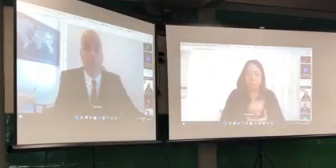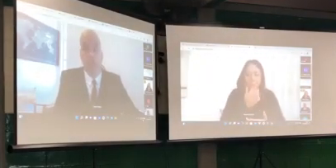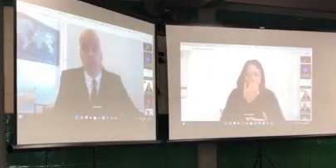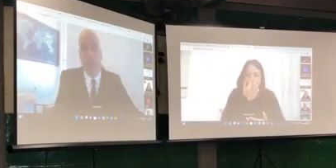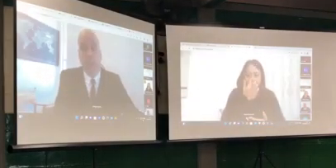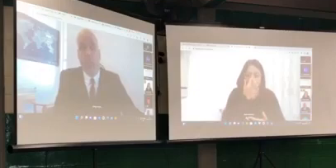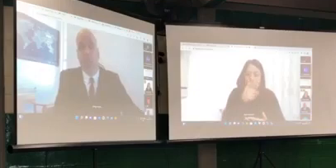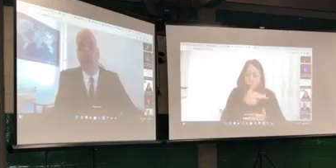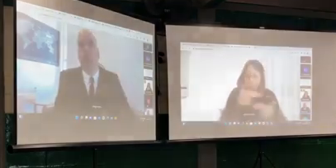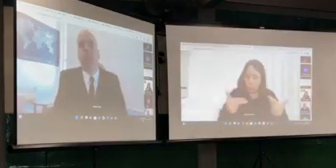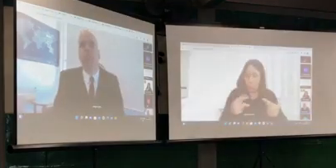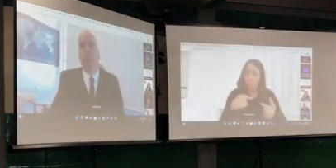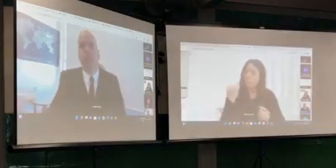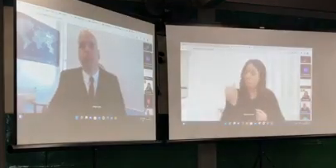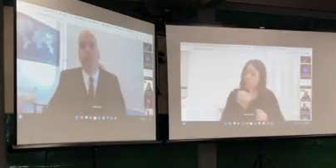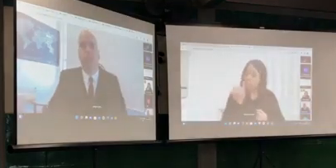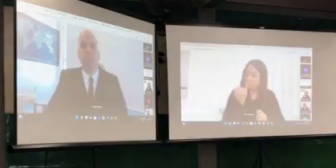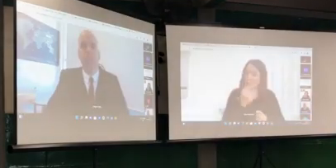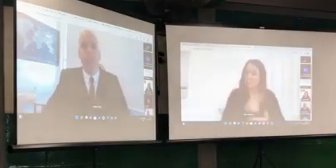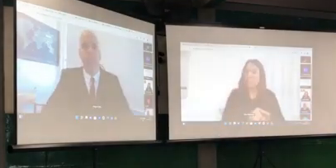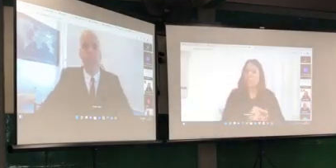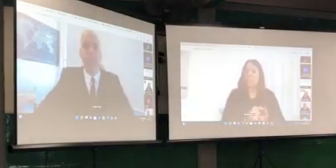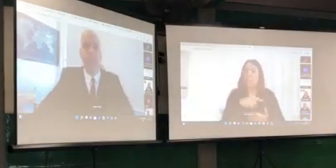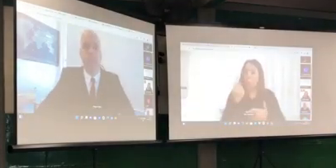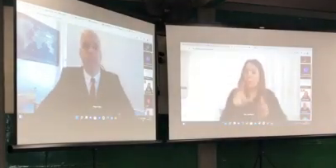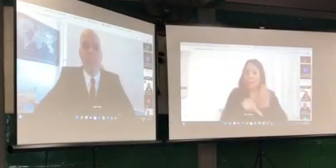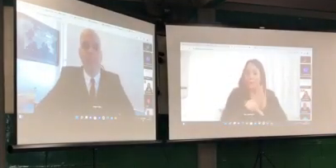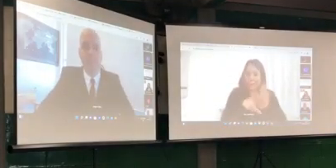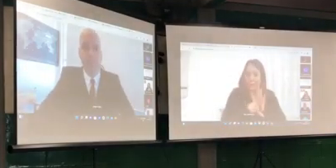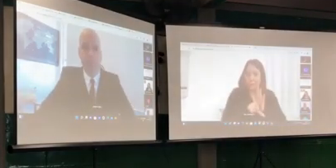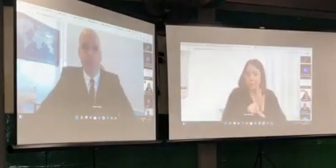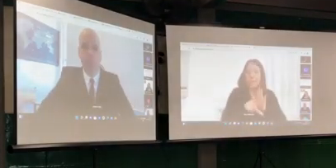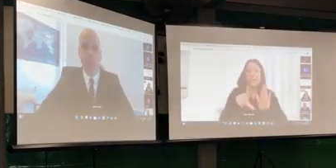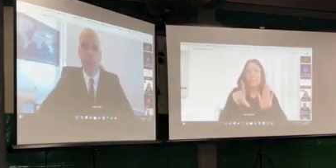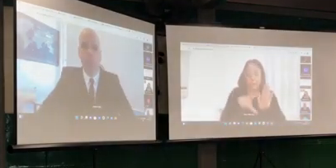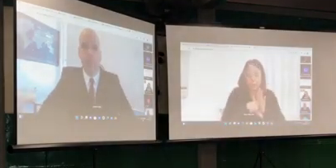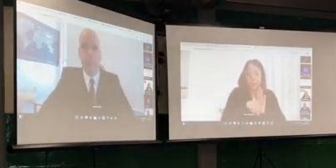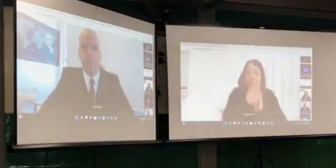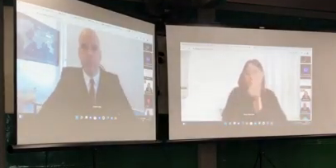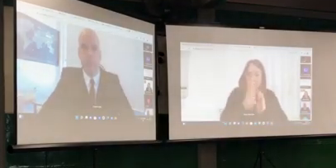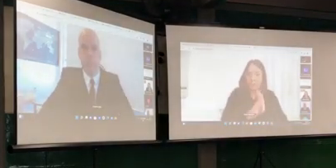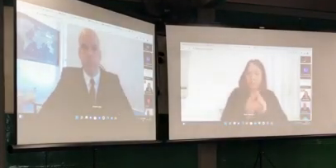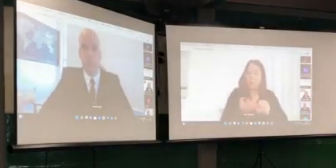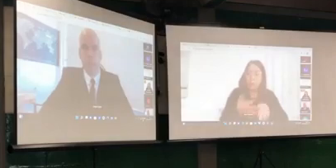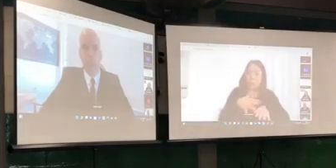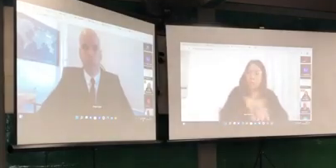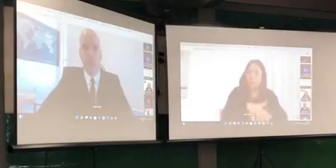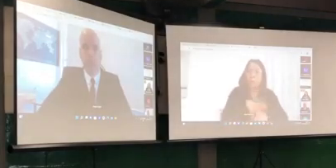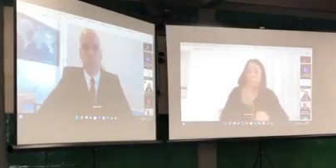Outra coisa que é muito importante, que é a outra lei, que é a Lei Brasileira de Inclusão das Pessoas com Deficiência.